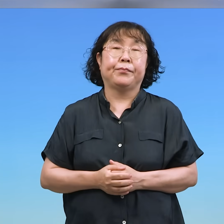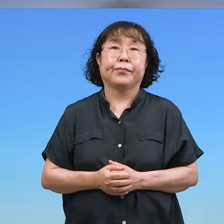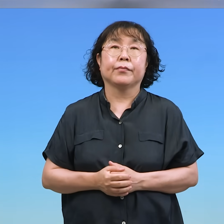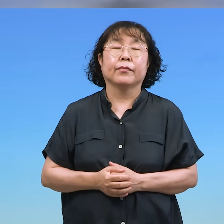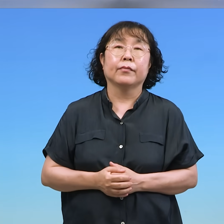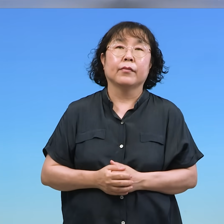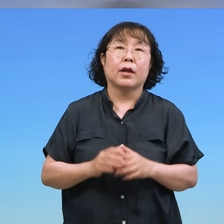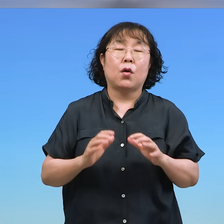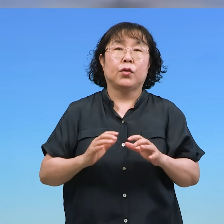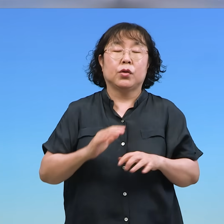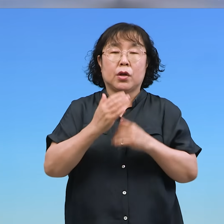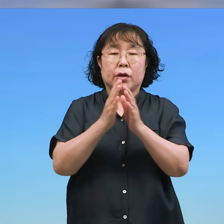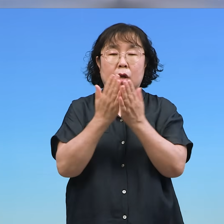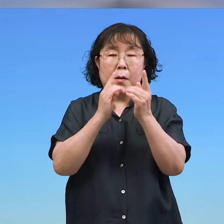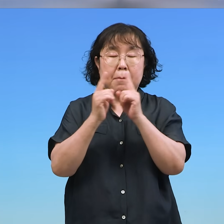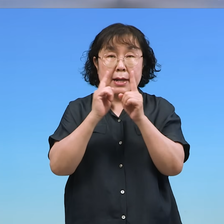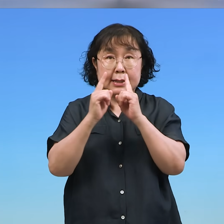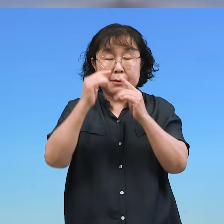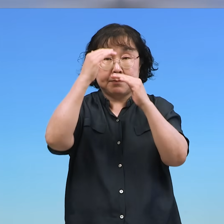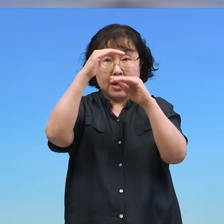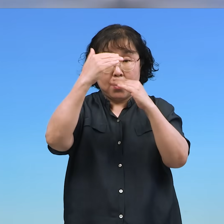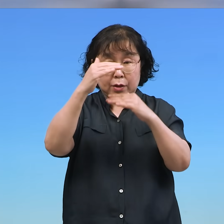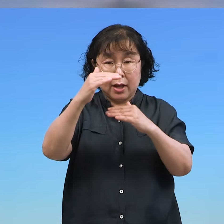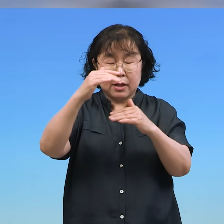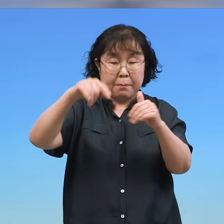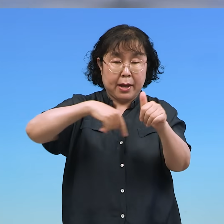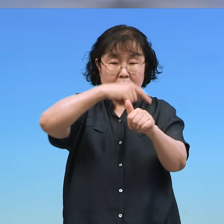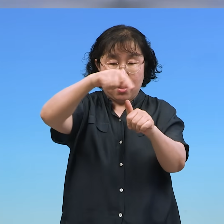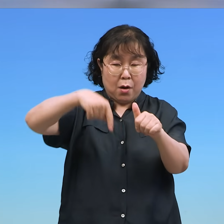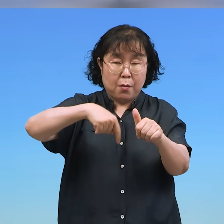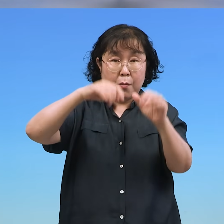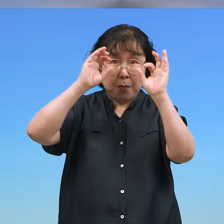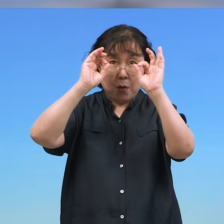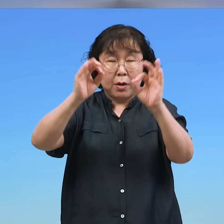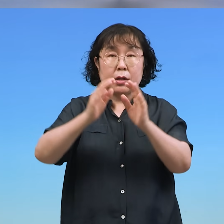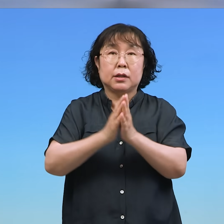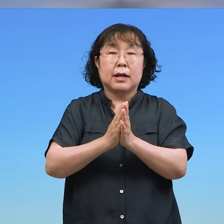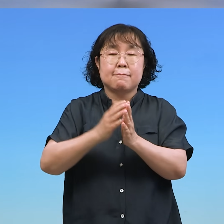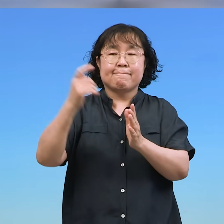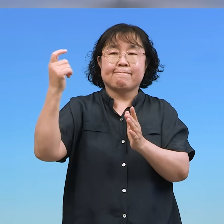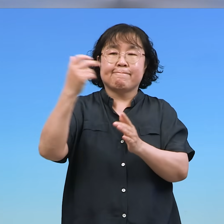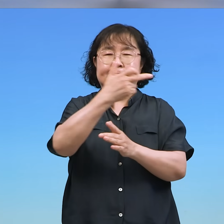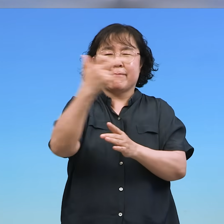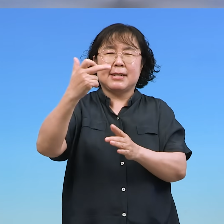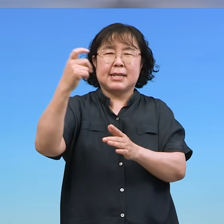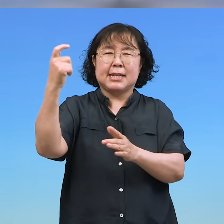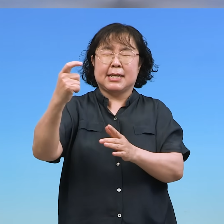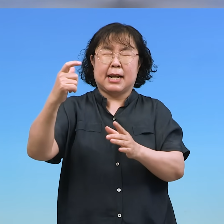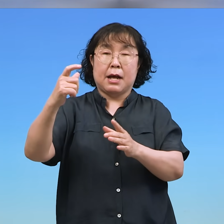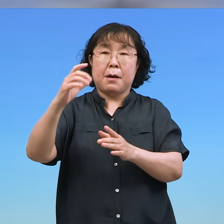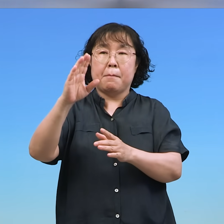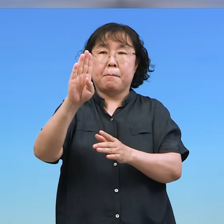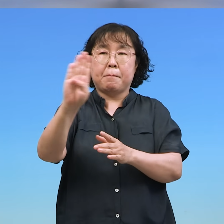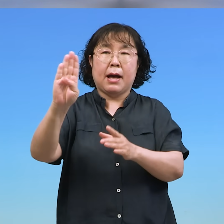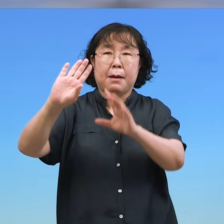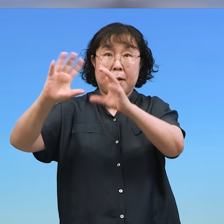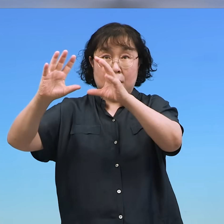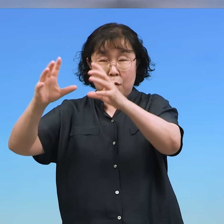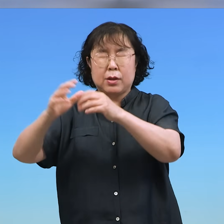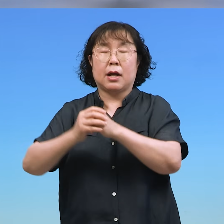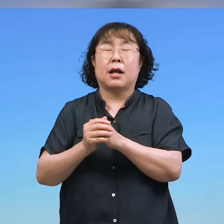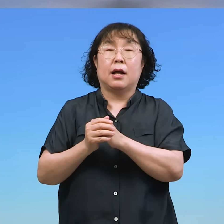한 가지 포인트를 여러분에게 전하기 원합니다. 오늘 본문의 배경은 다 아시잖아요. 강대국이었던 바벨론의